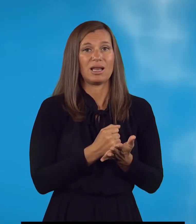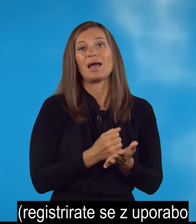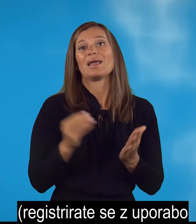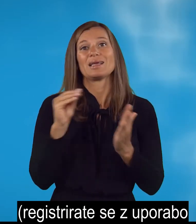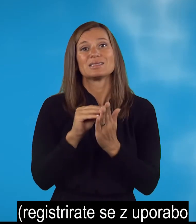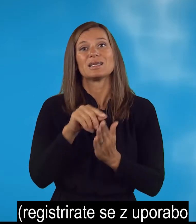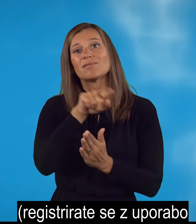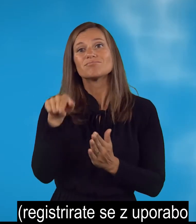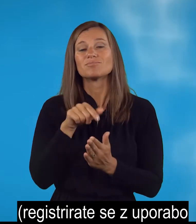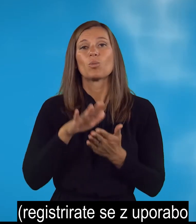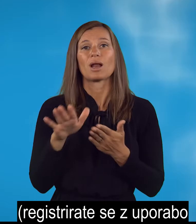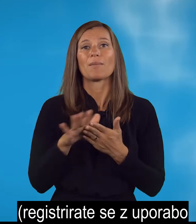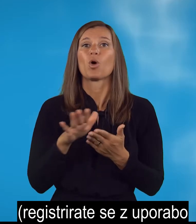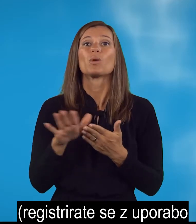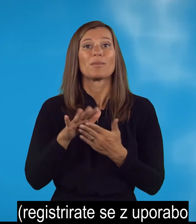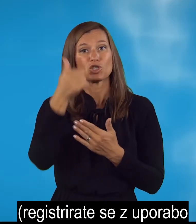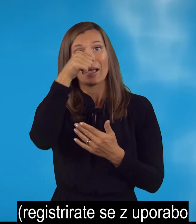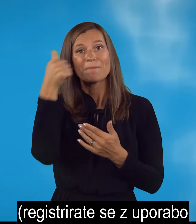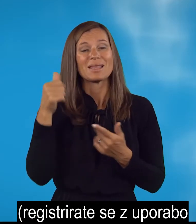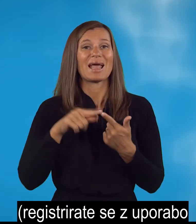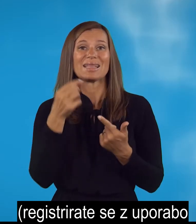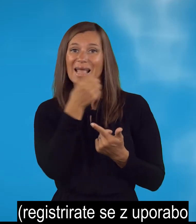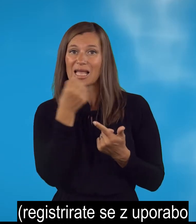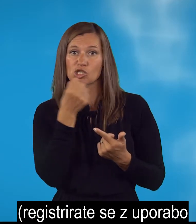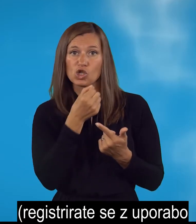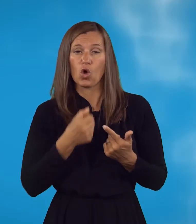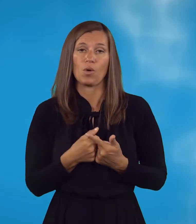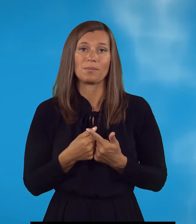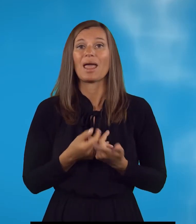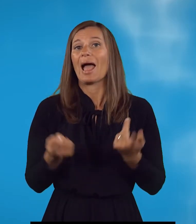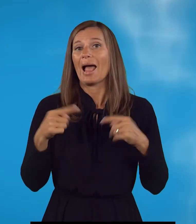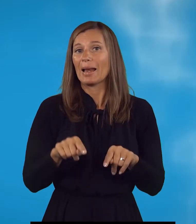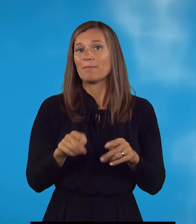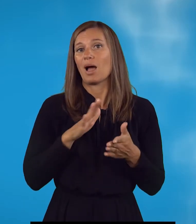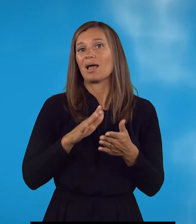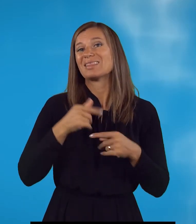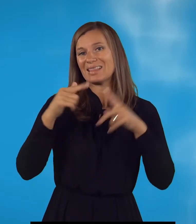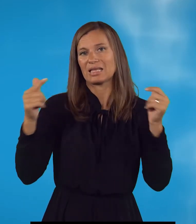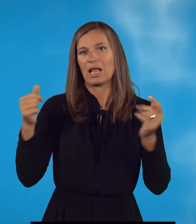registrirate se z uporabo uporabniškega imena in gesla ali z digitalnim potrdilom.